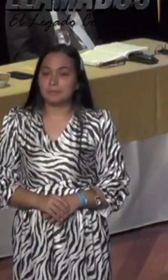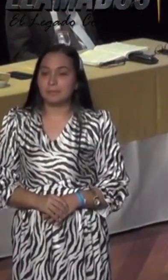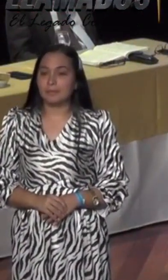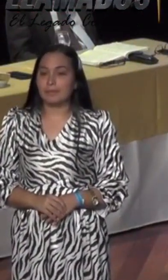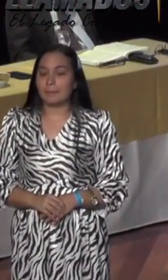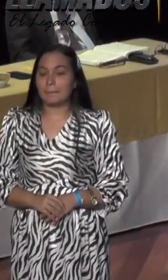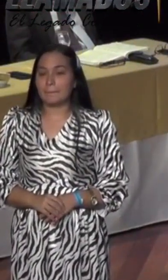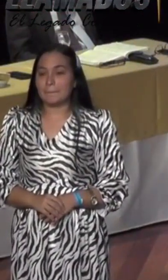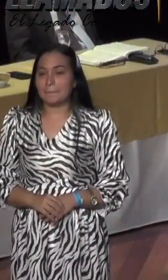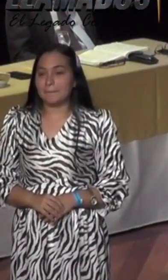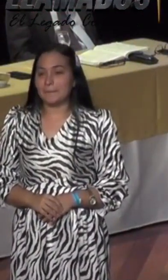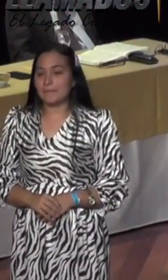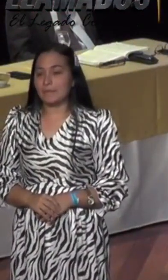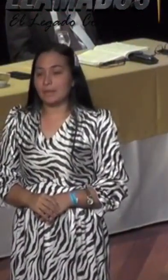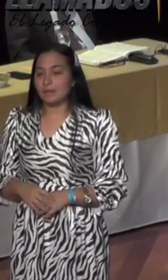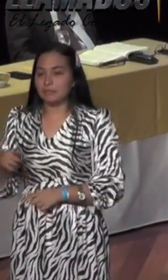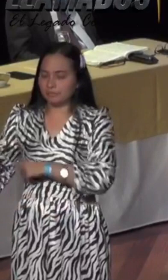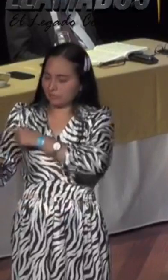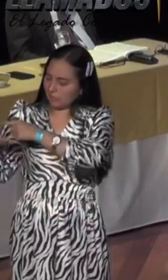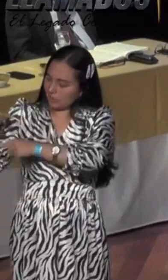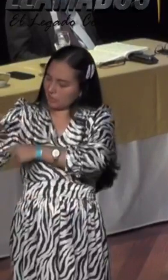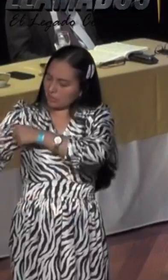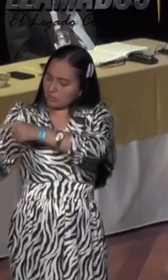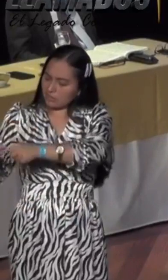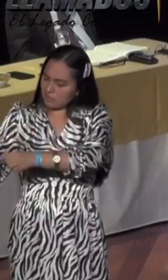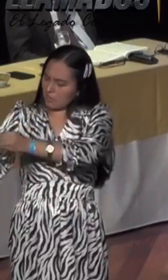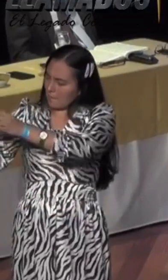No queremos que esta generación sea un eslabón perdido.